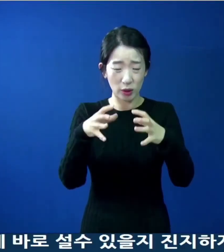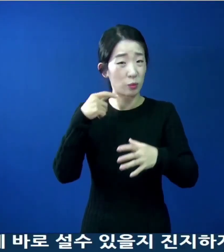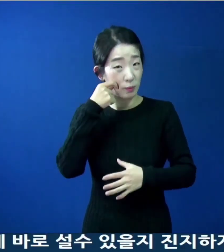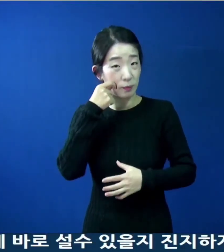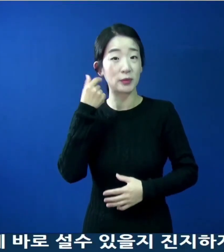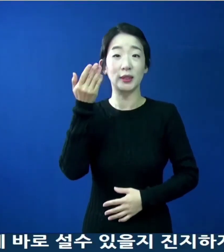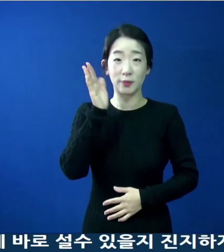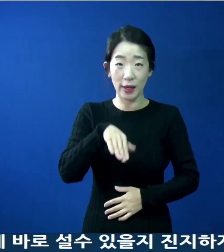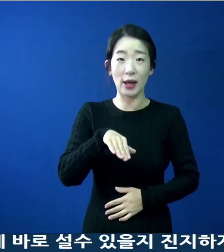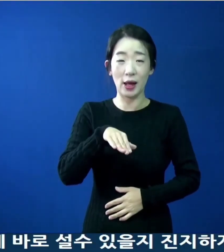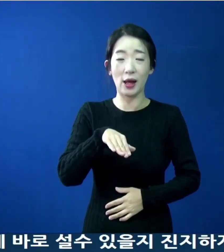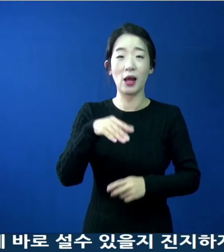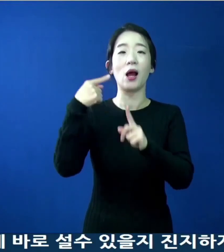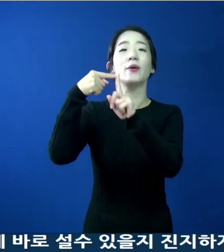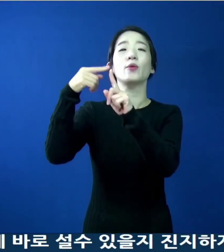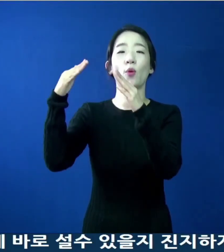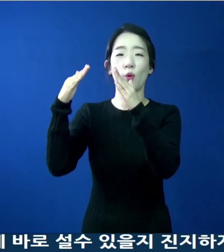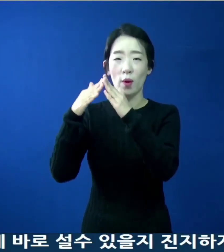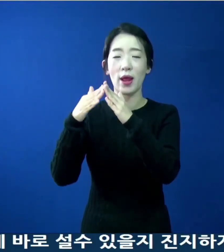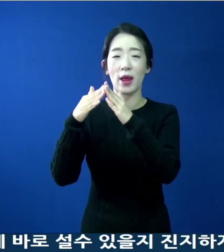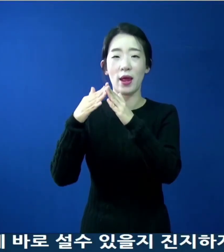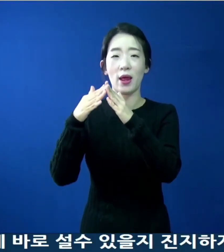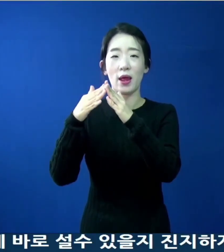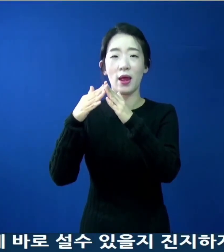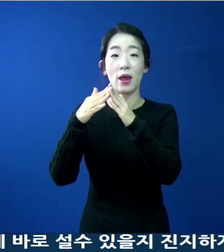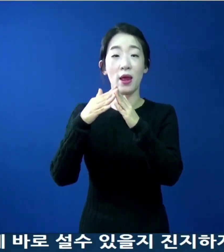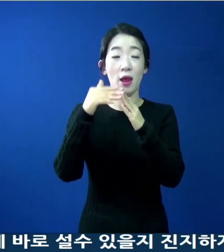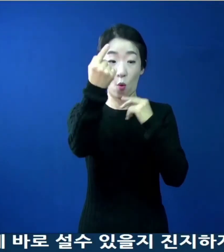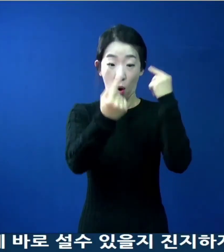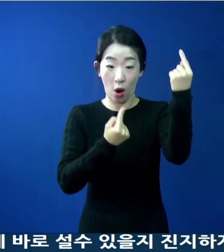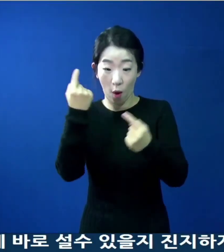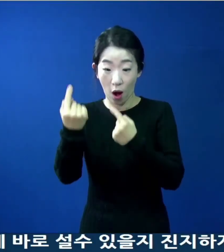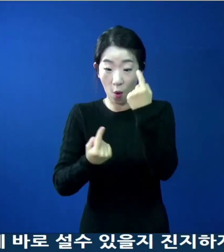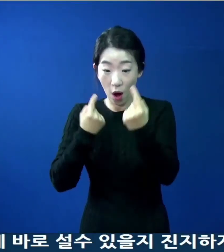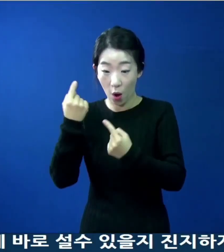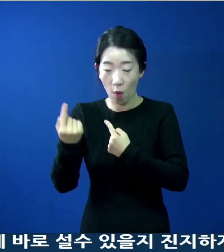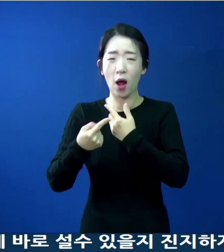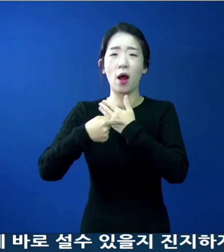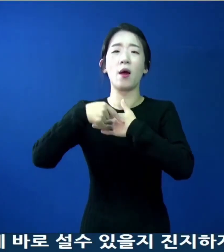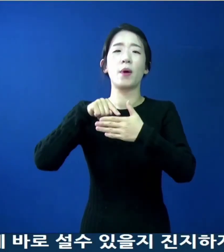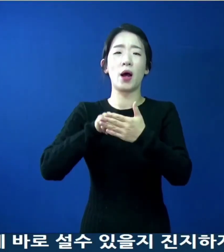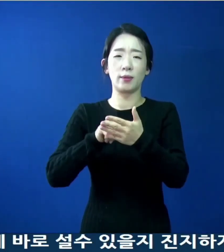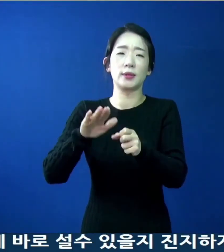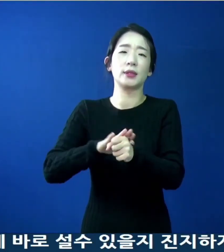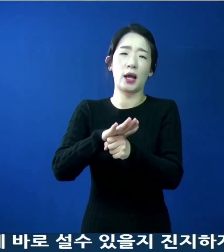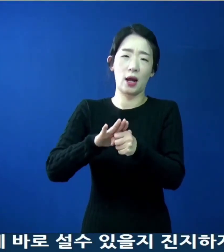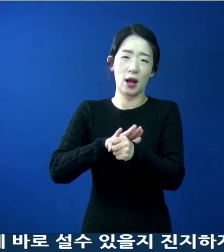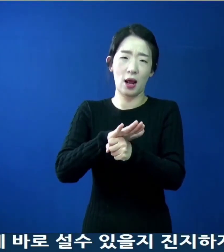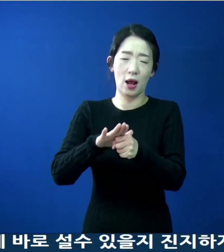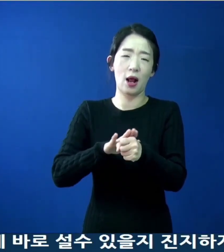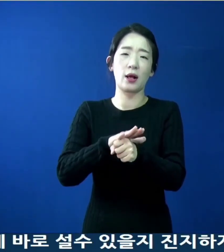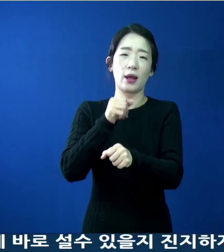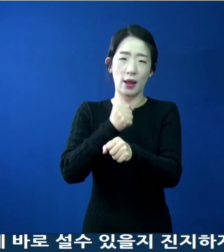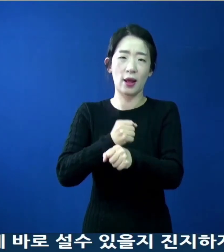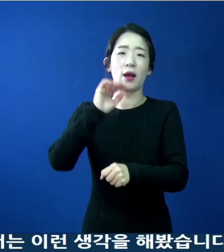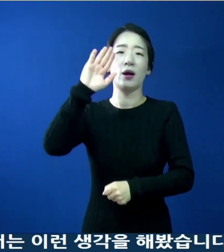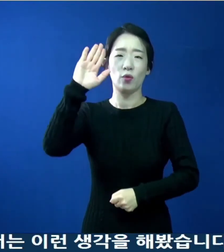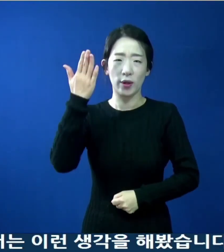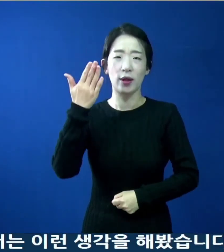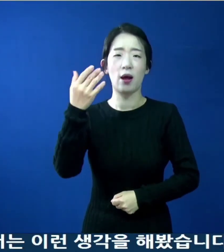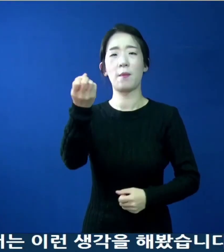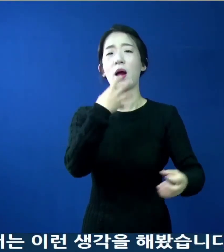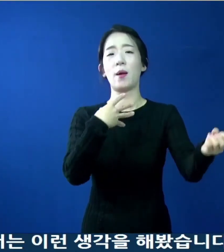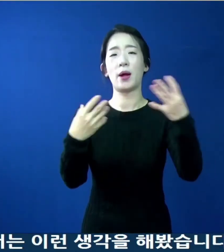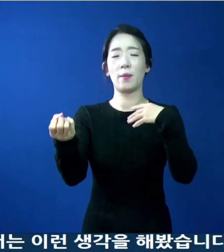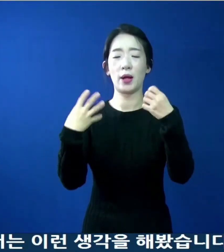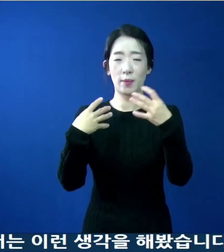없지만 우리는 이 교회 오는 것을 마음속으로 사랑하고 사모해야 돼. 여러분, 이런 교육이 이어져야 되지